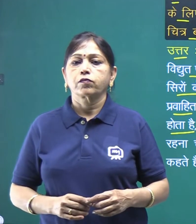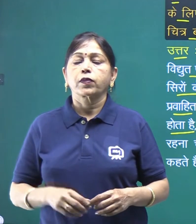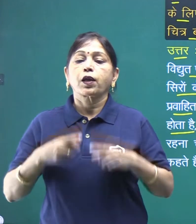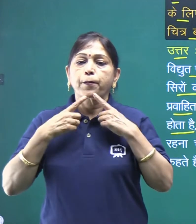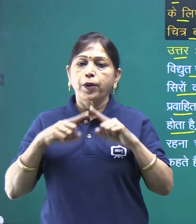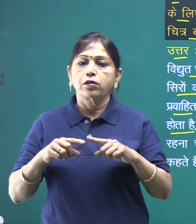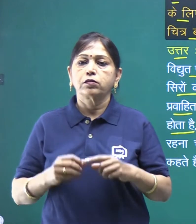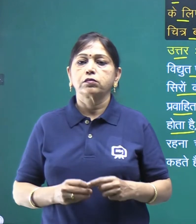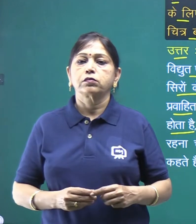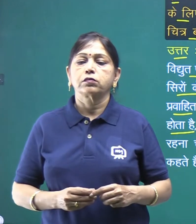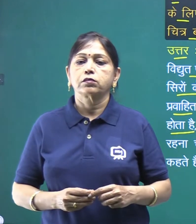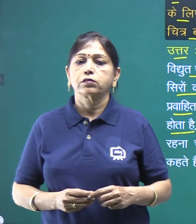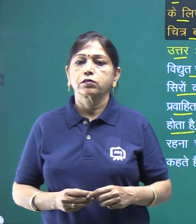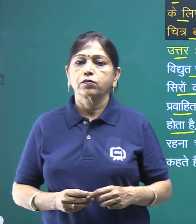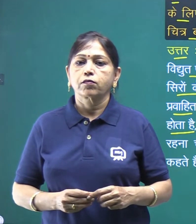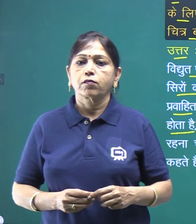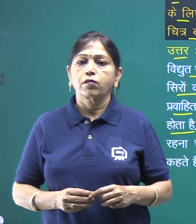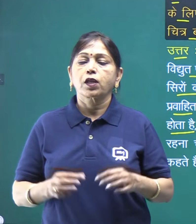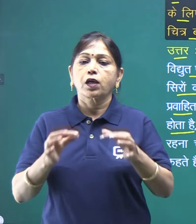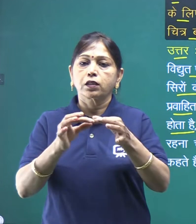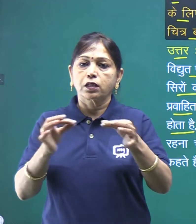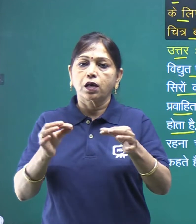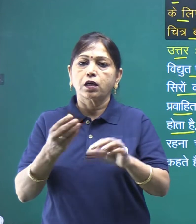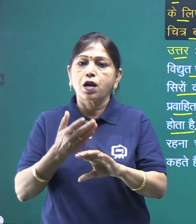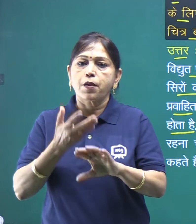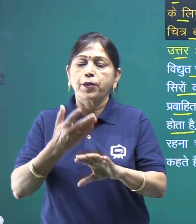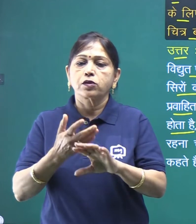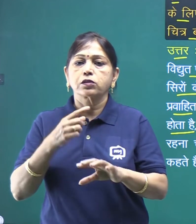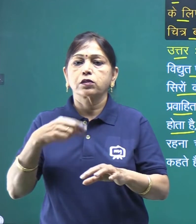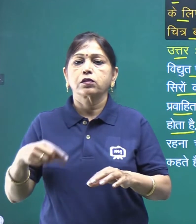परंतु तार का तापमान